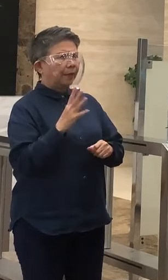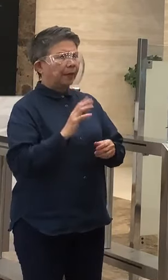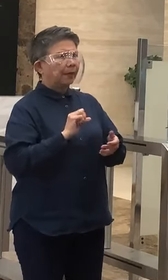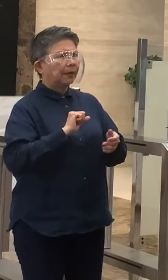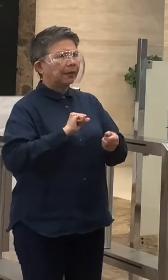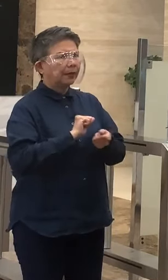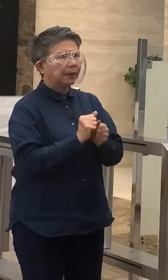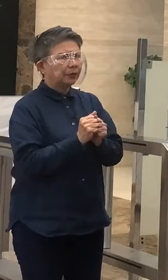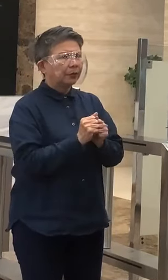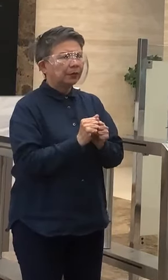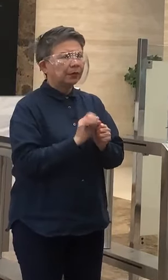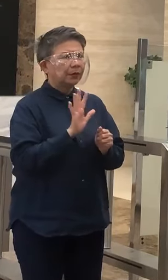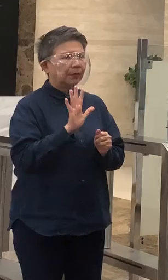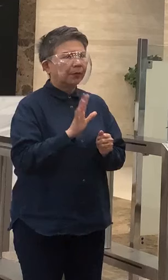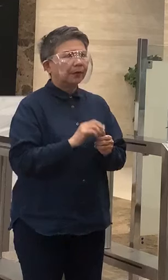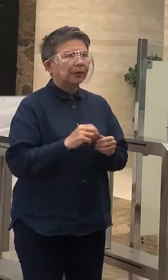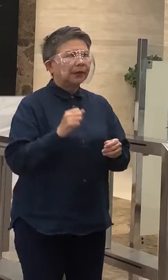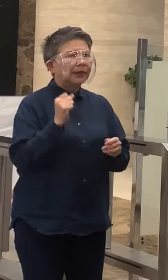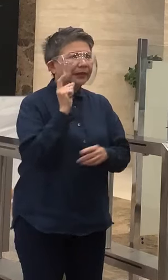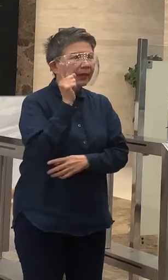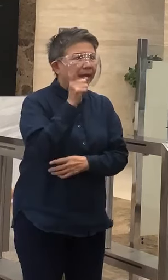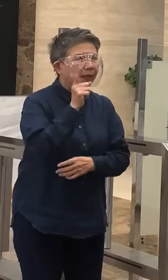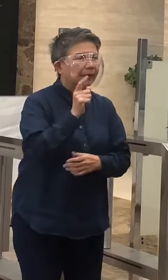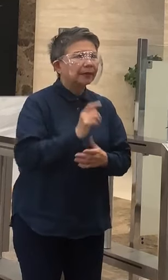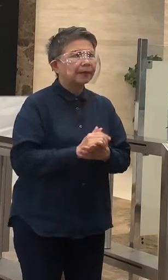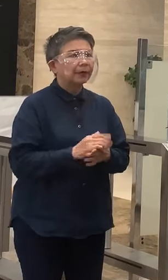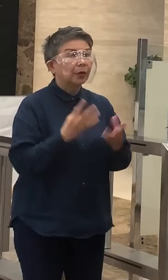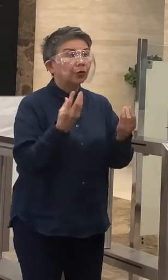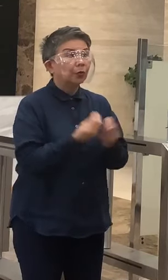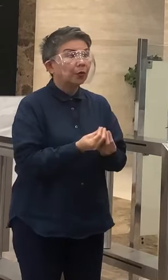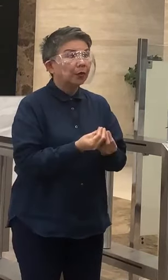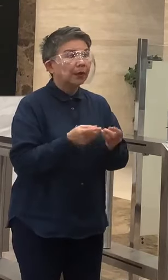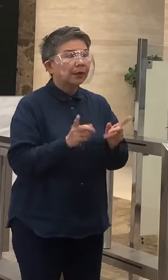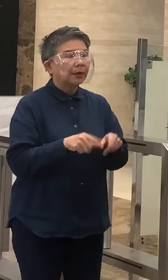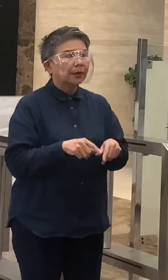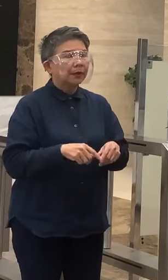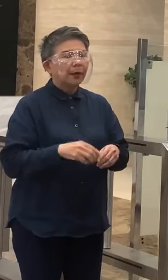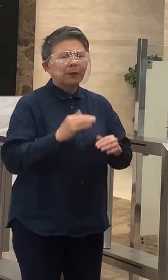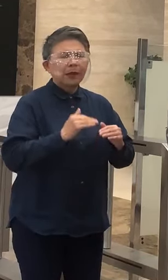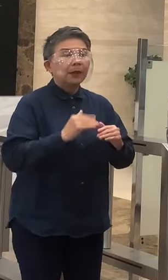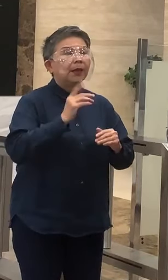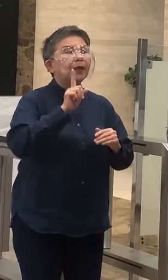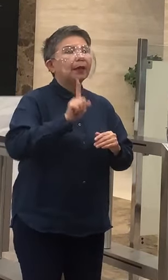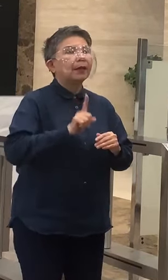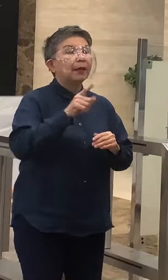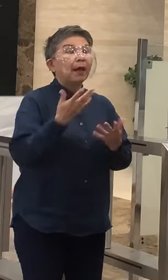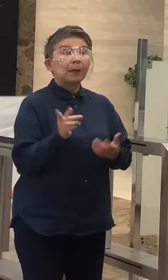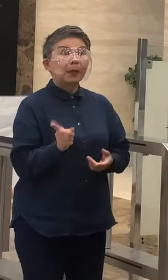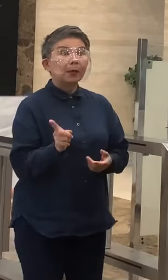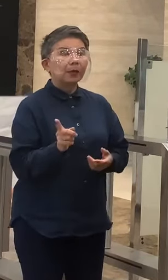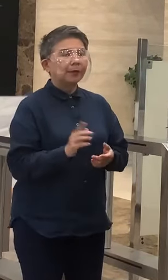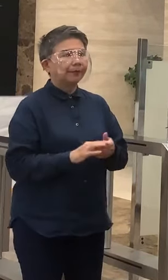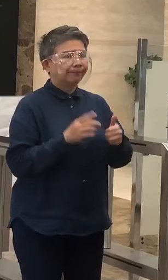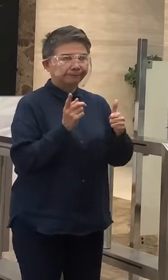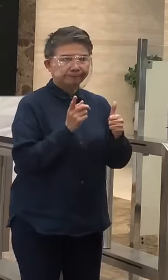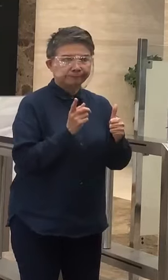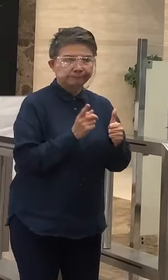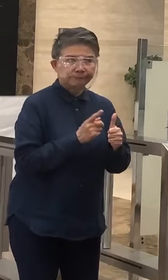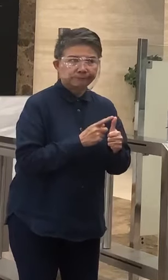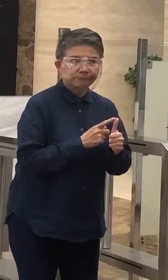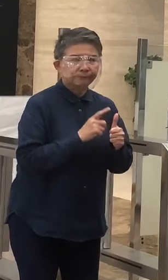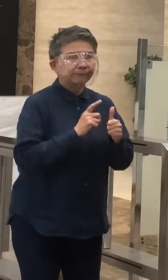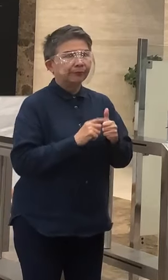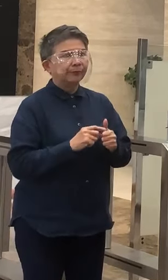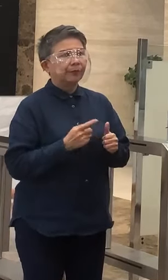sub kegiatan dengan jumlah kejadiannya begini antara lain